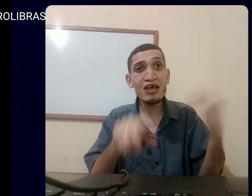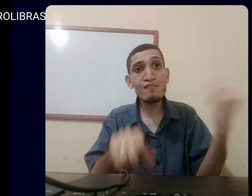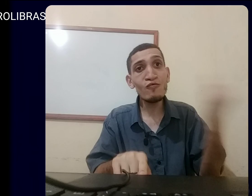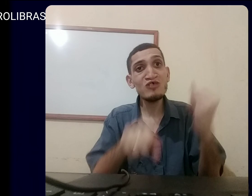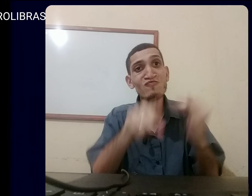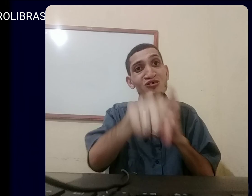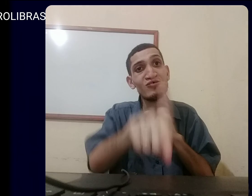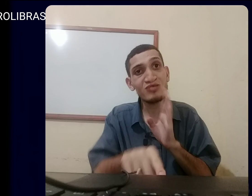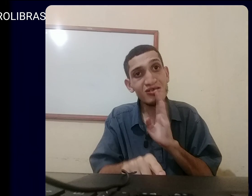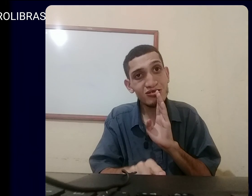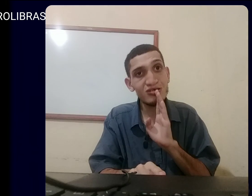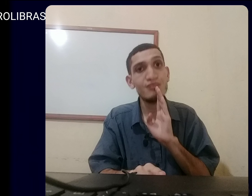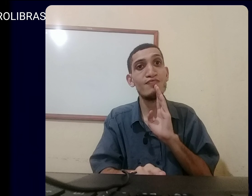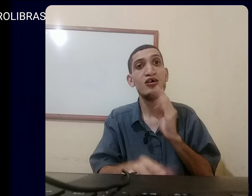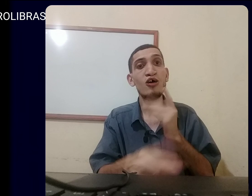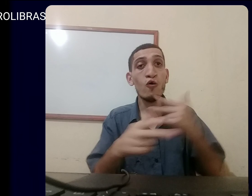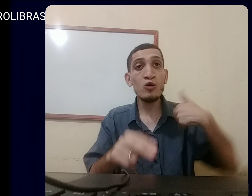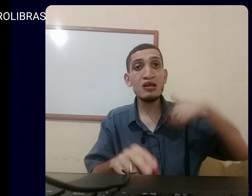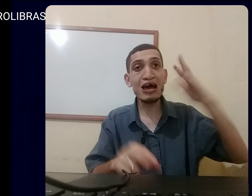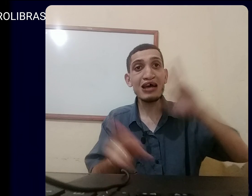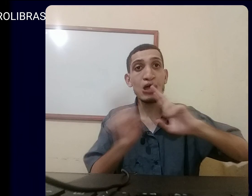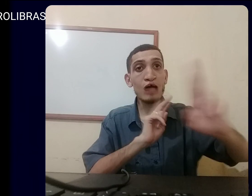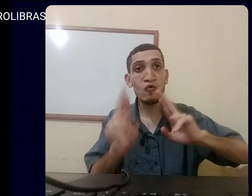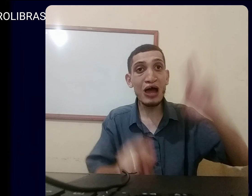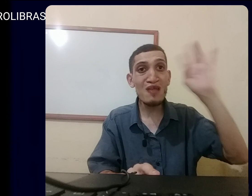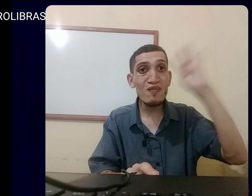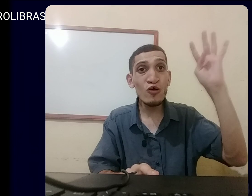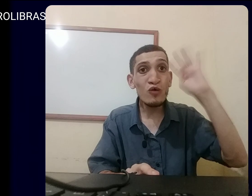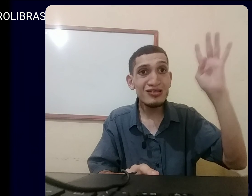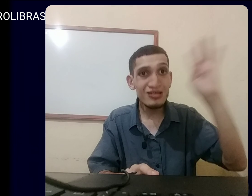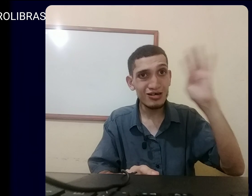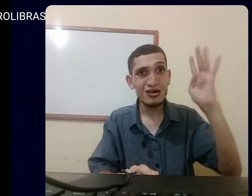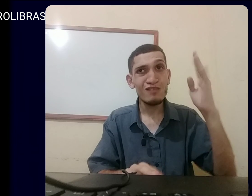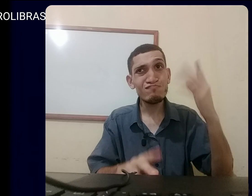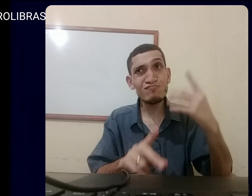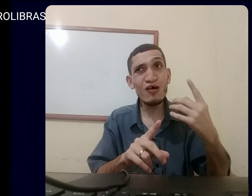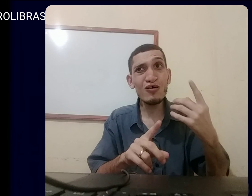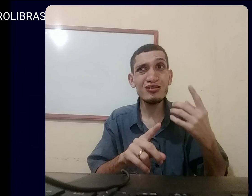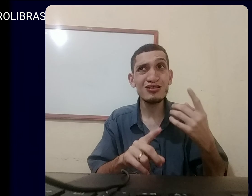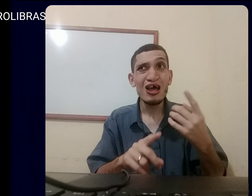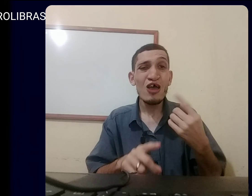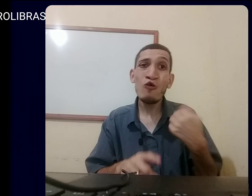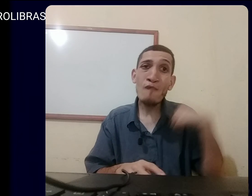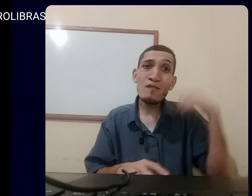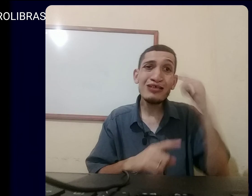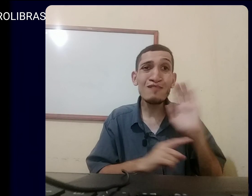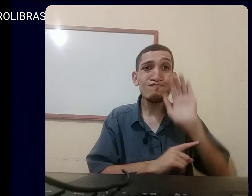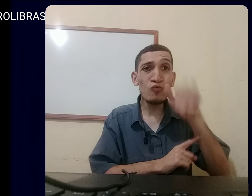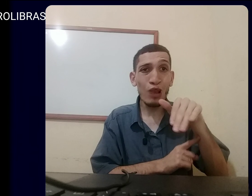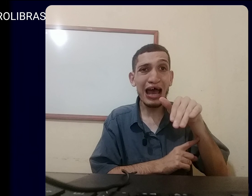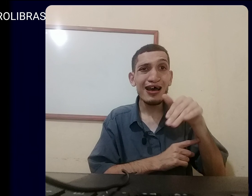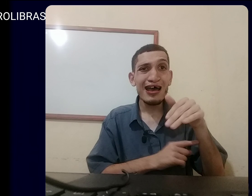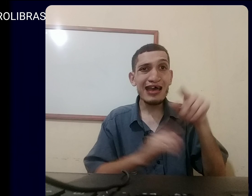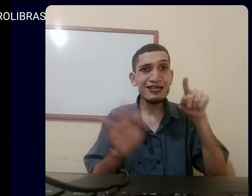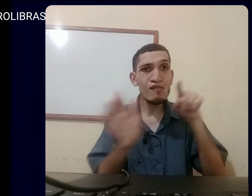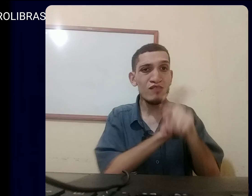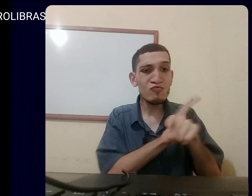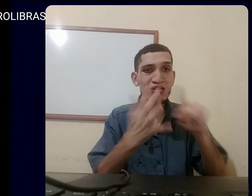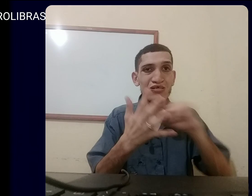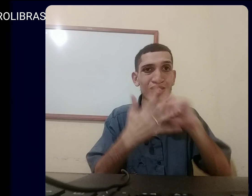que talvez é importante você conhecer, né? Coisa mais relacionada à teoria. Então assim, eu até pensei por lá